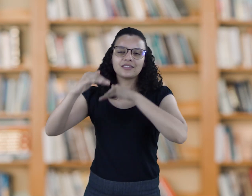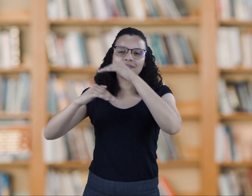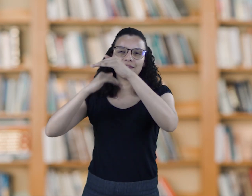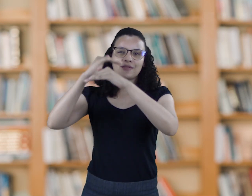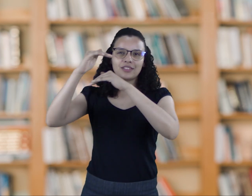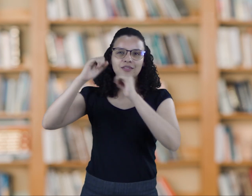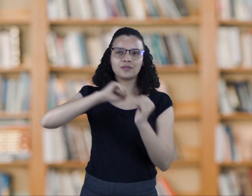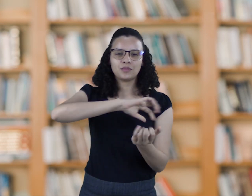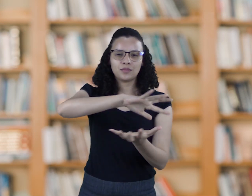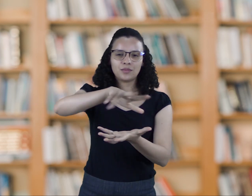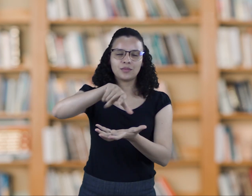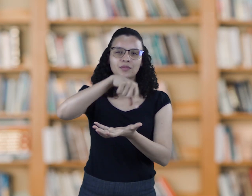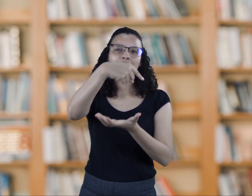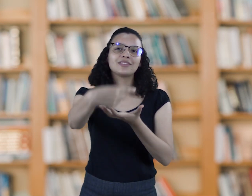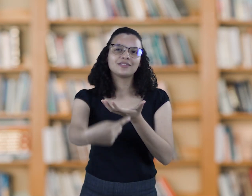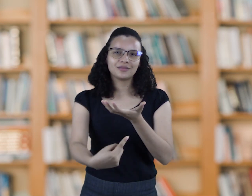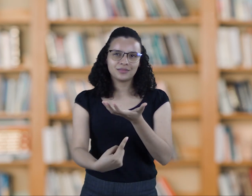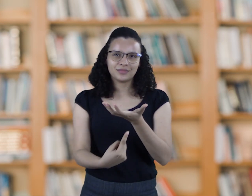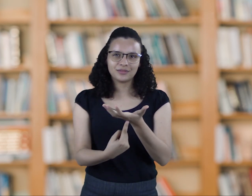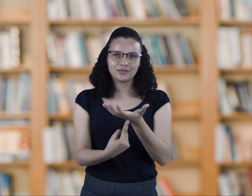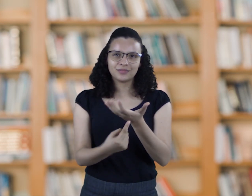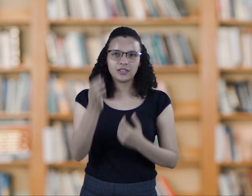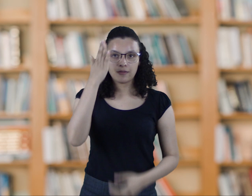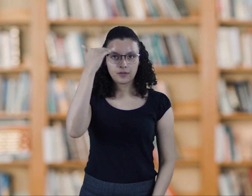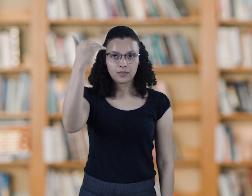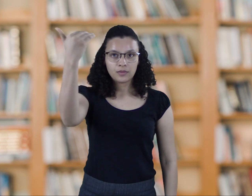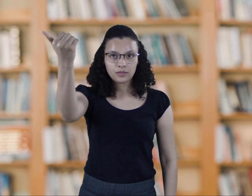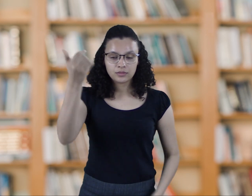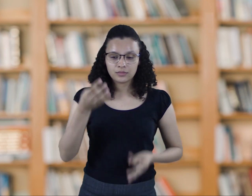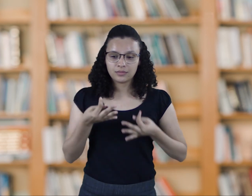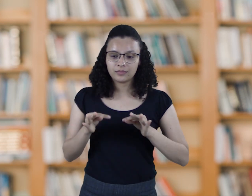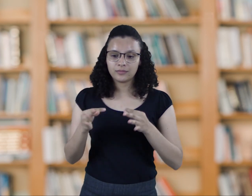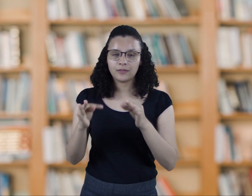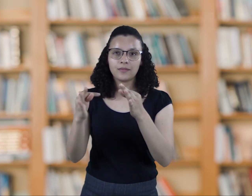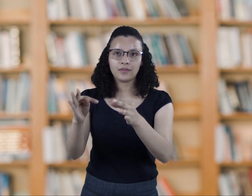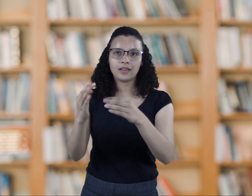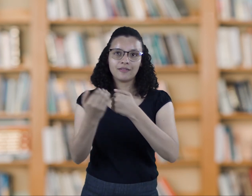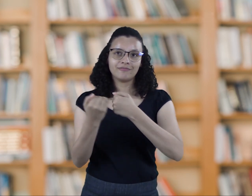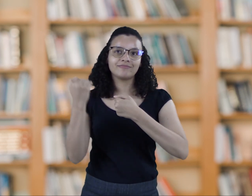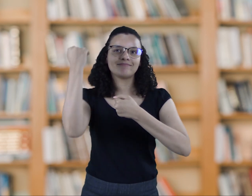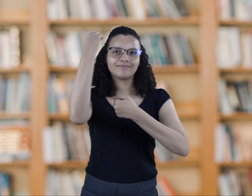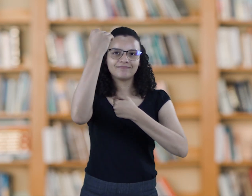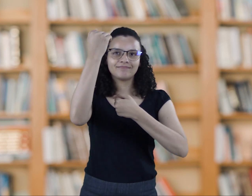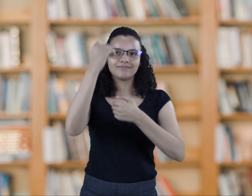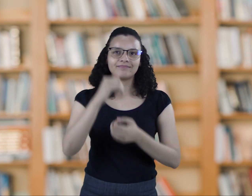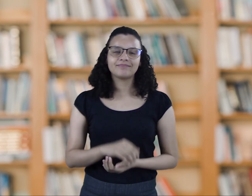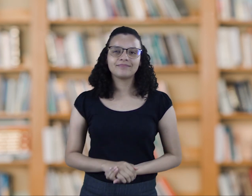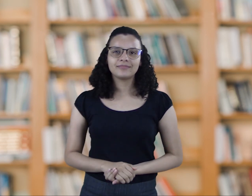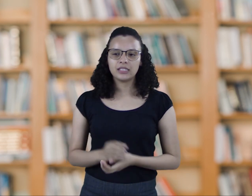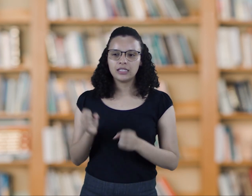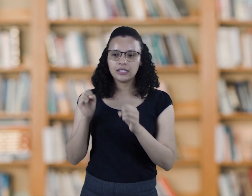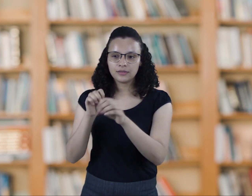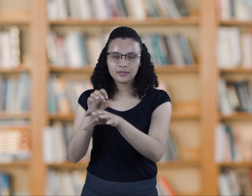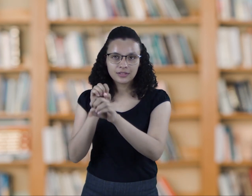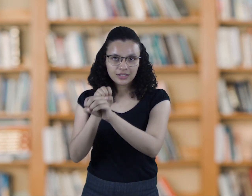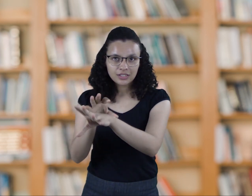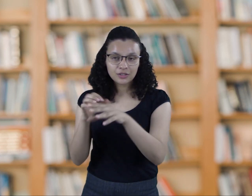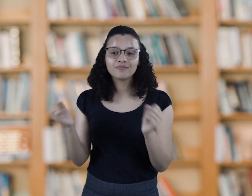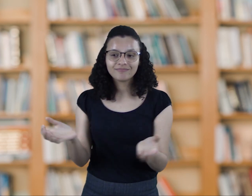do outro lado do mundo, famoso por possuir tecnologias avançadas e pela importância que dá à educação dos